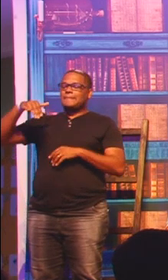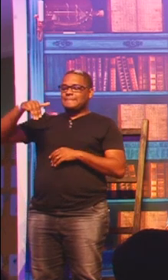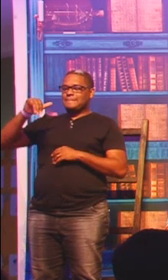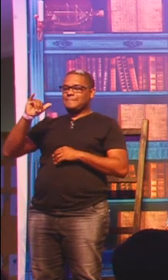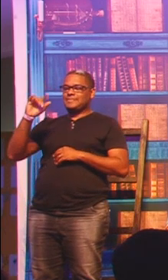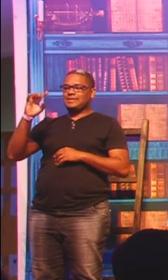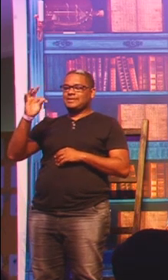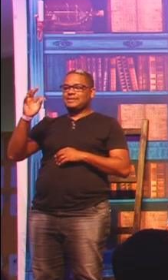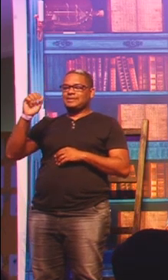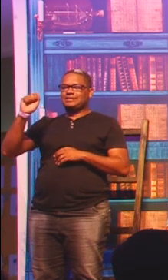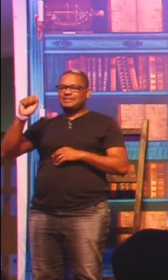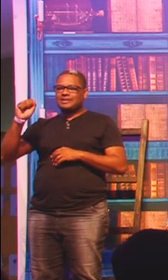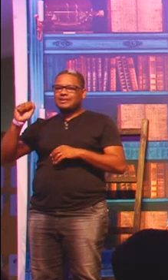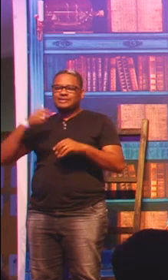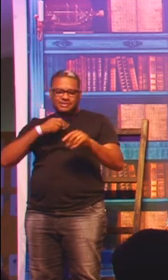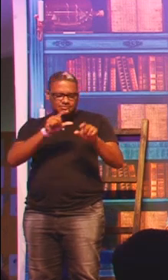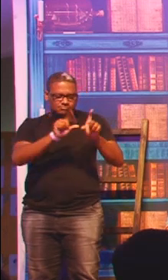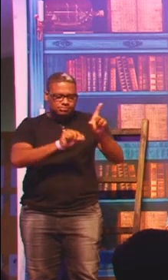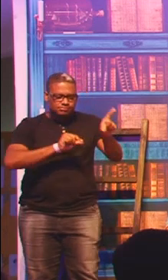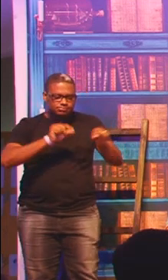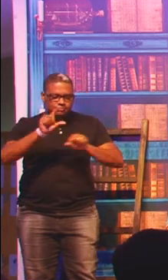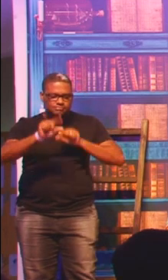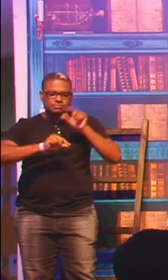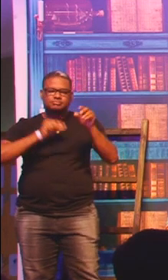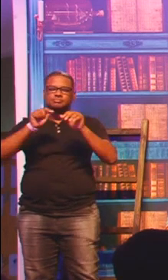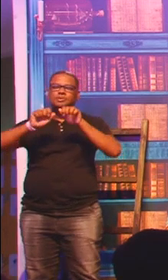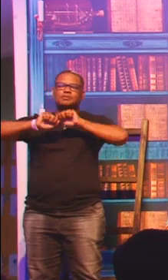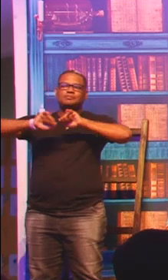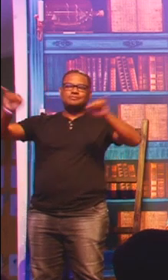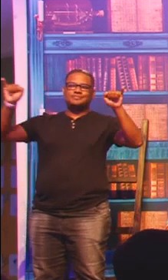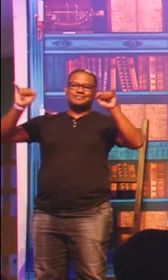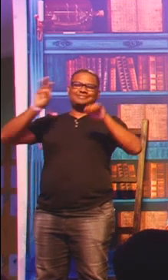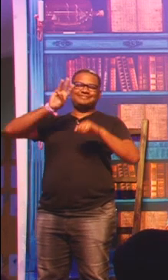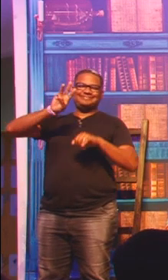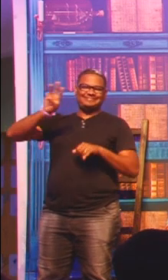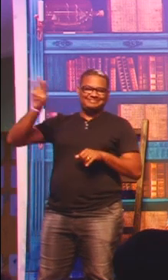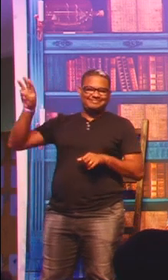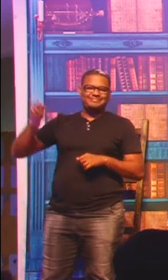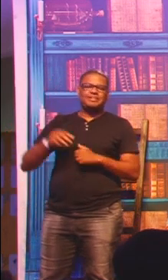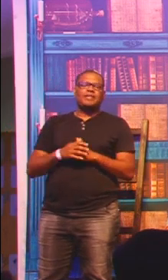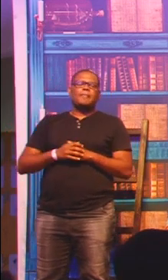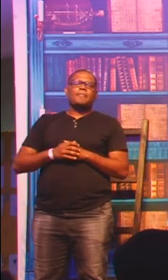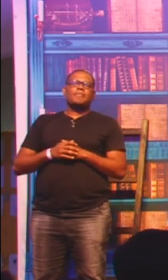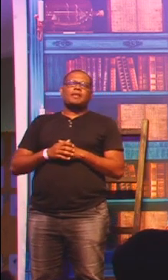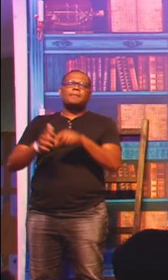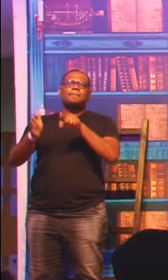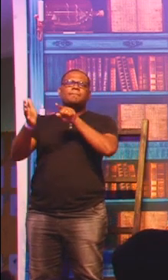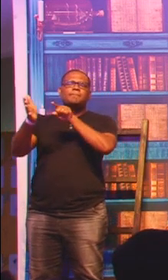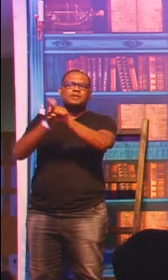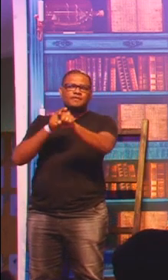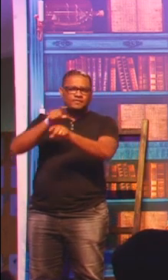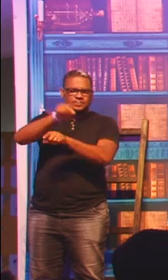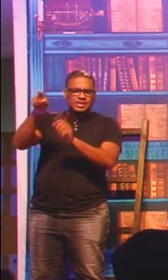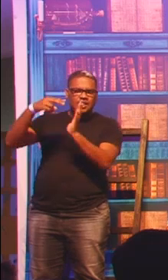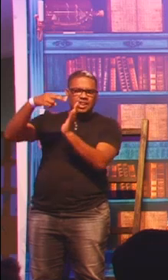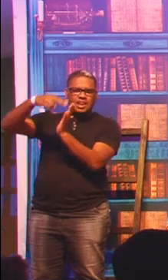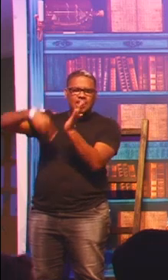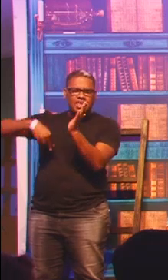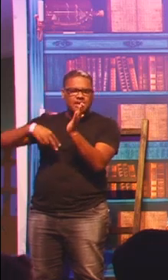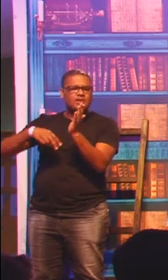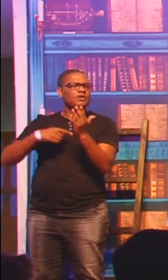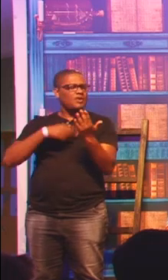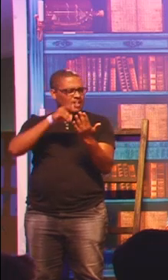fez uma seleção de trechos, publicou no blog dele, e aí perguntou, Você leu os trechos? Eu disse, eu